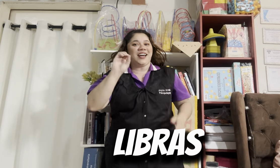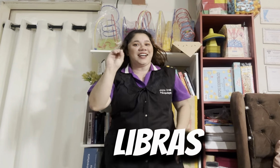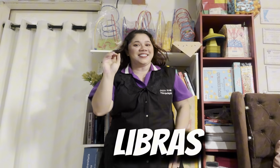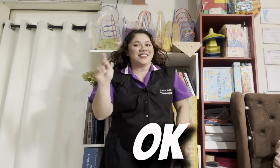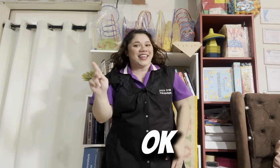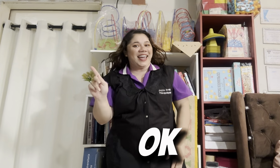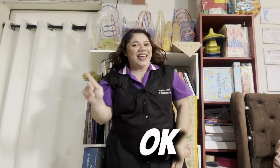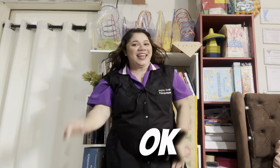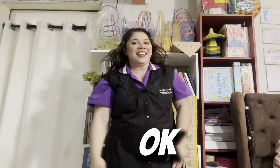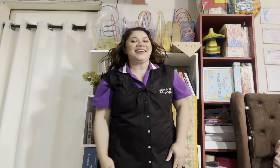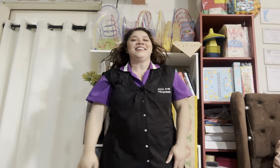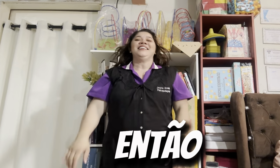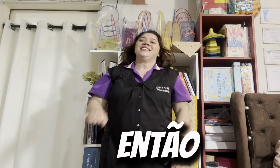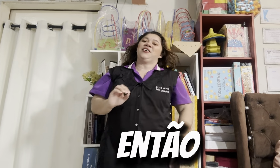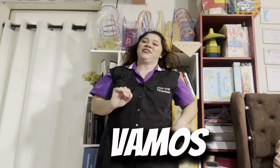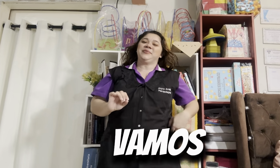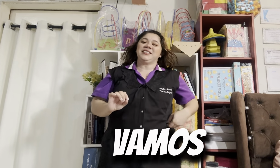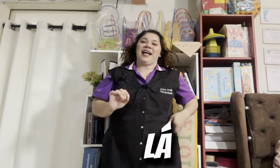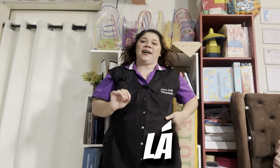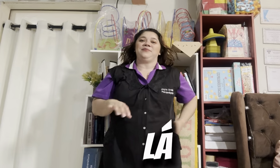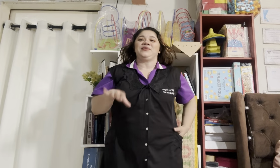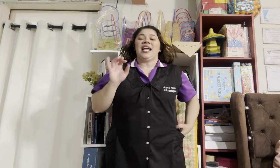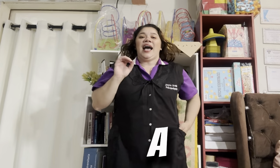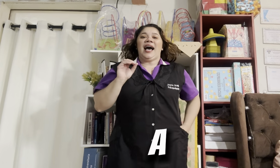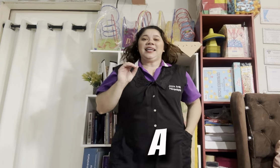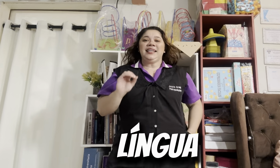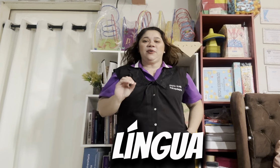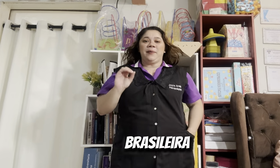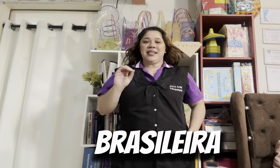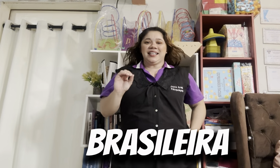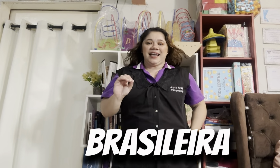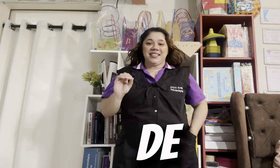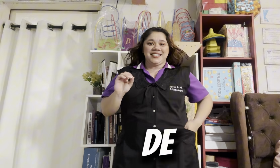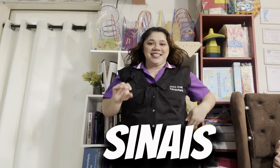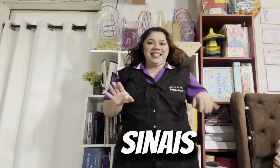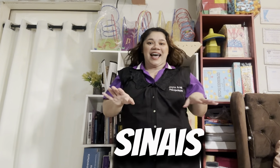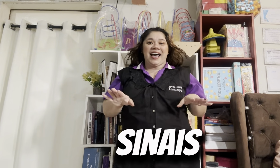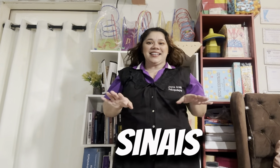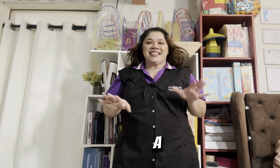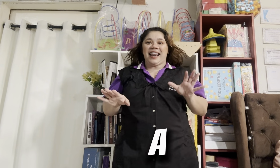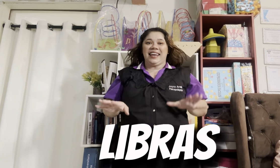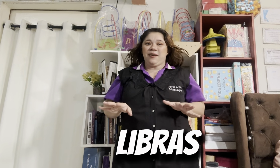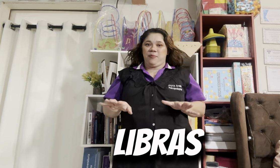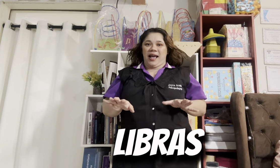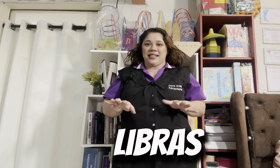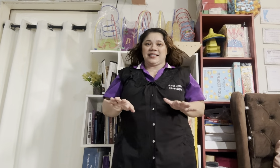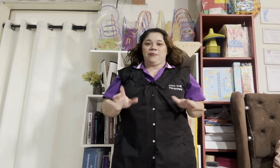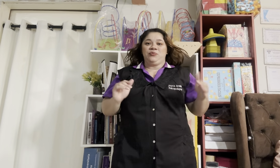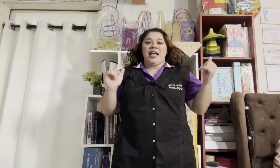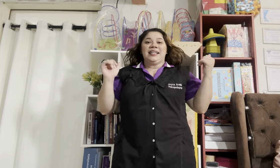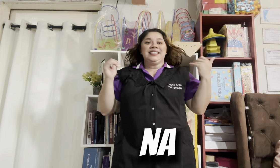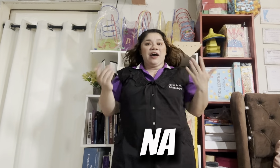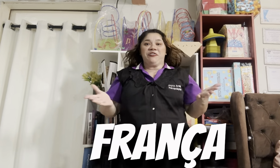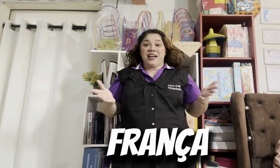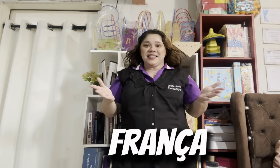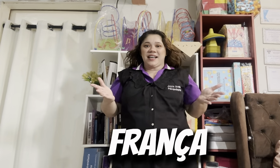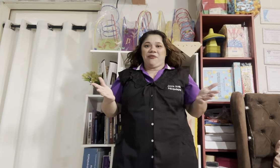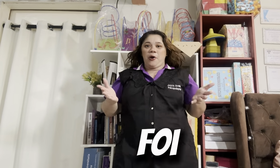Libras, ok? Então vamos lá. A língua brasileira de sinais, a Libras. Na França foi o